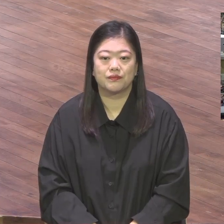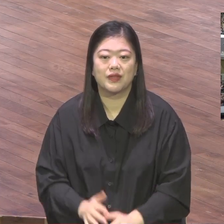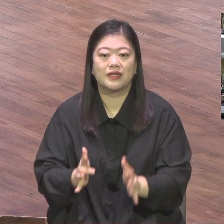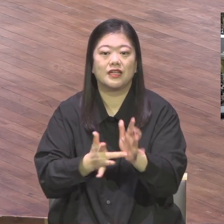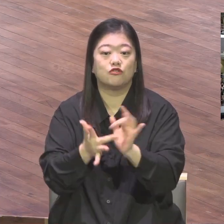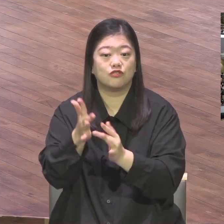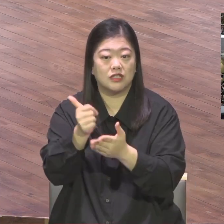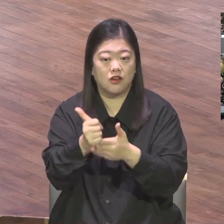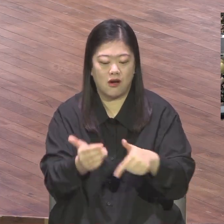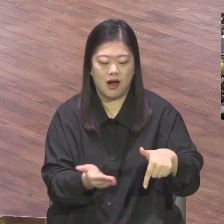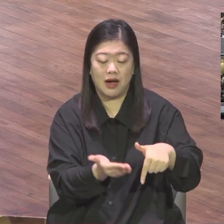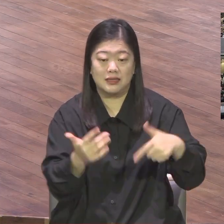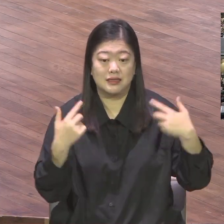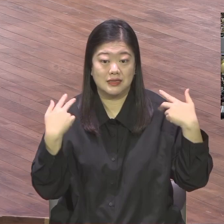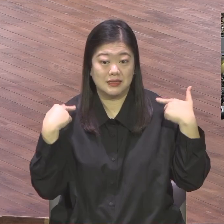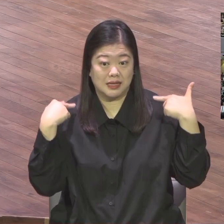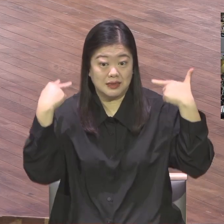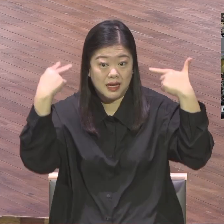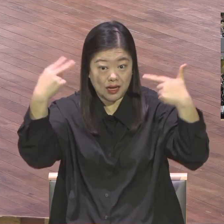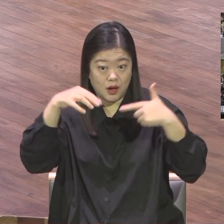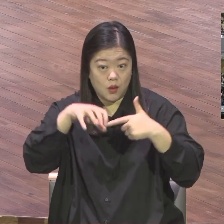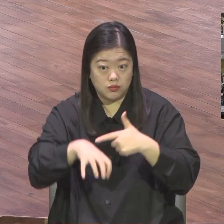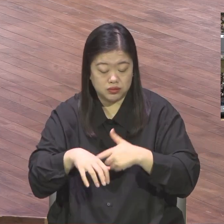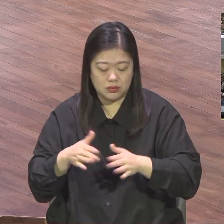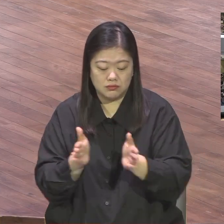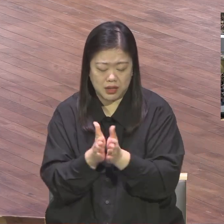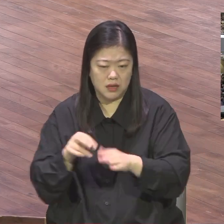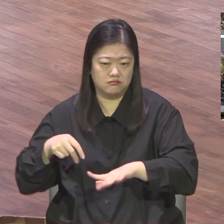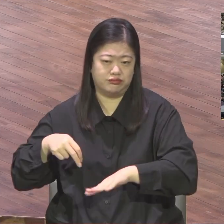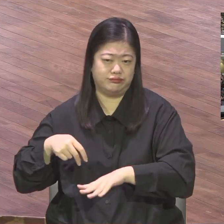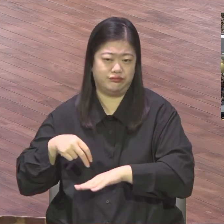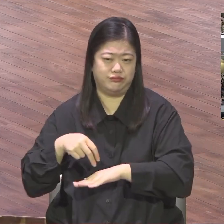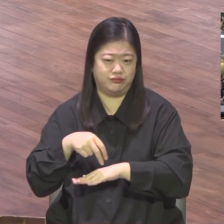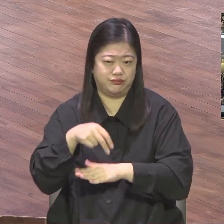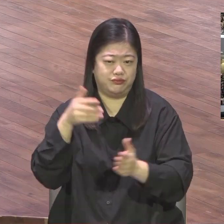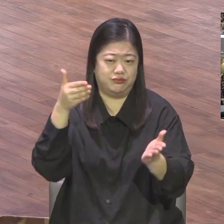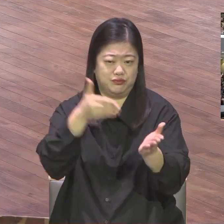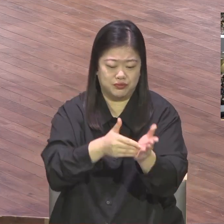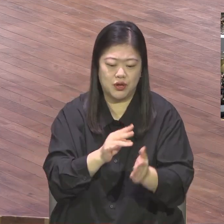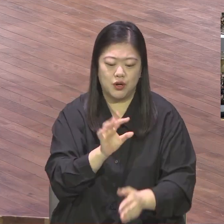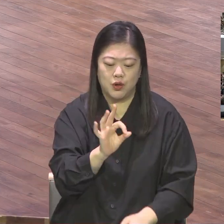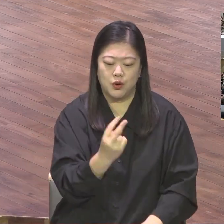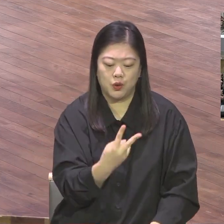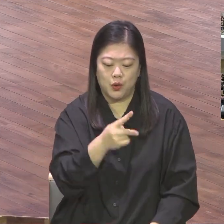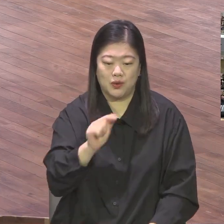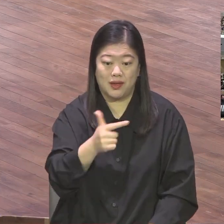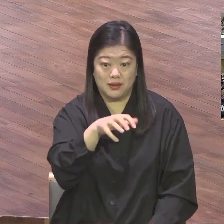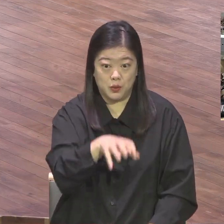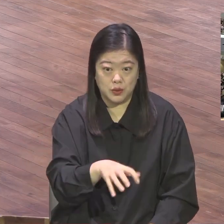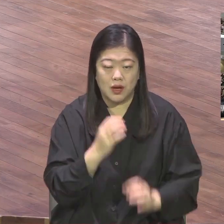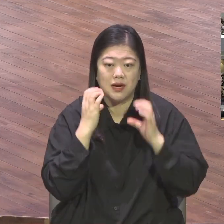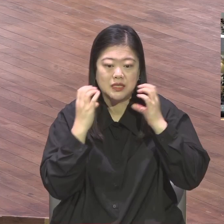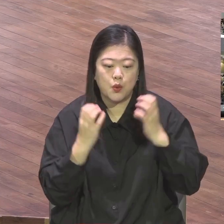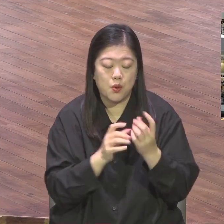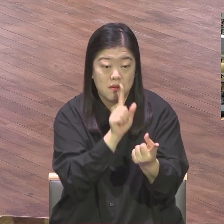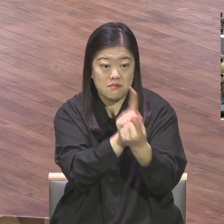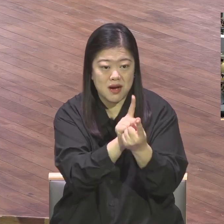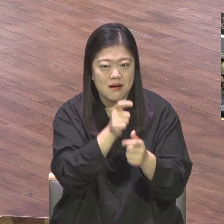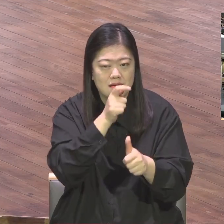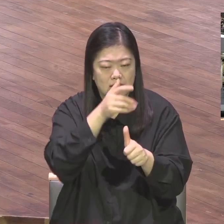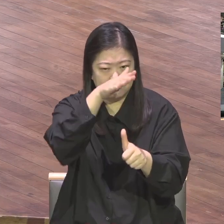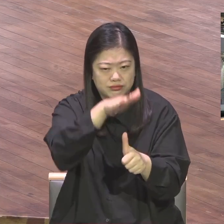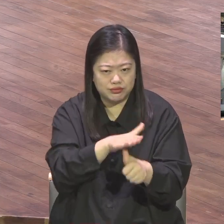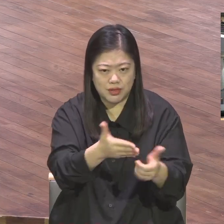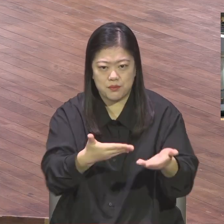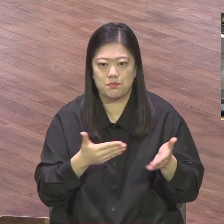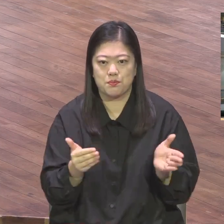예수께서 갈릴리 나사렛으로부터 와서 요단강에서 요한에게 세례를 받으시고 곧 물에서 올라오실 새 하늘이